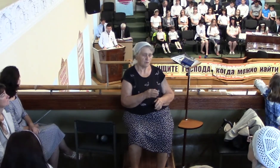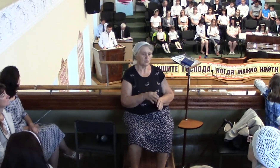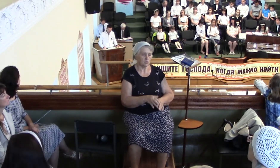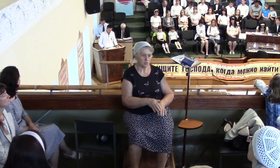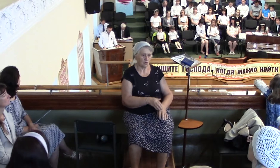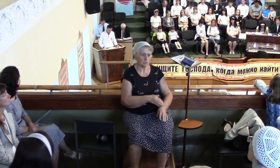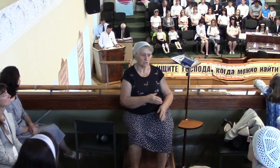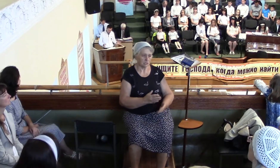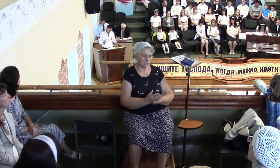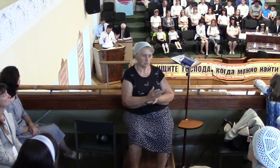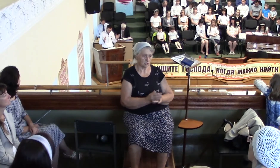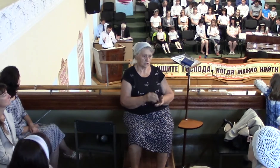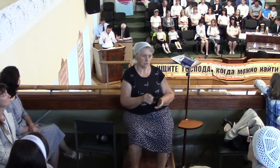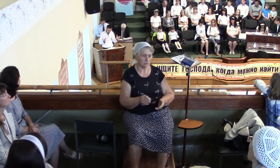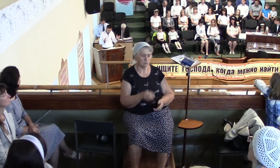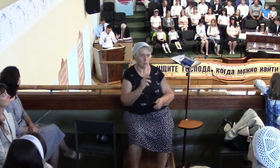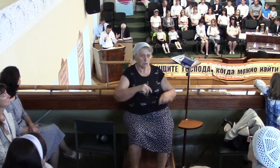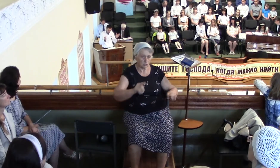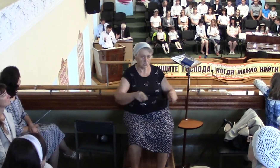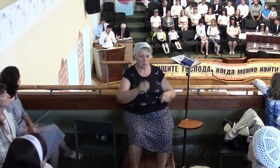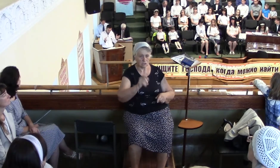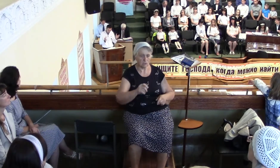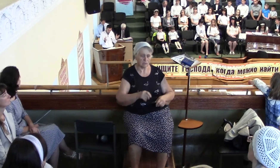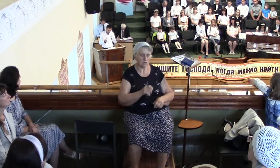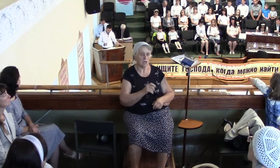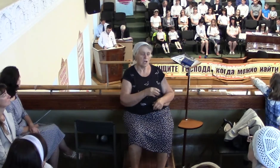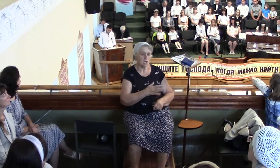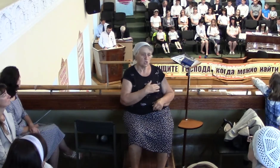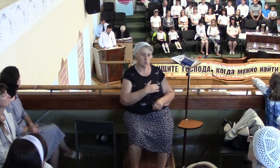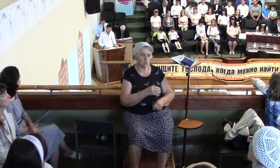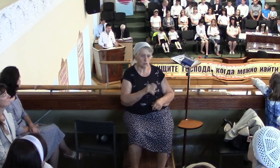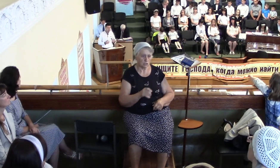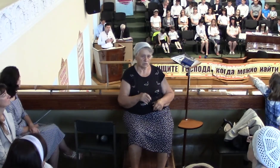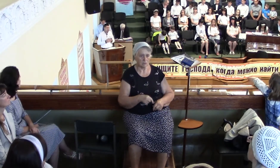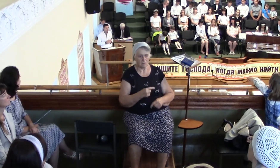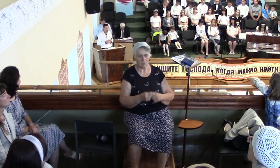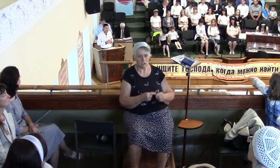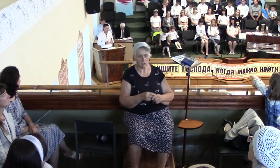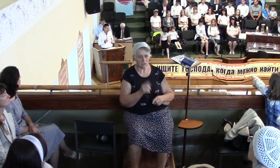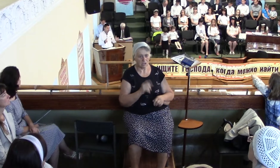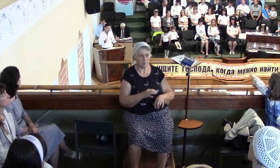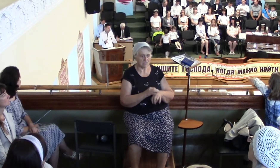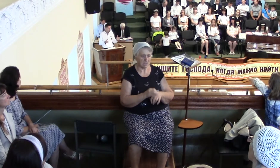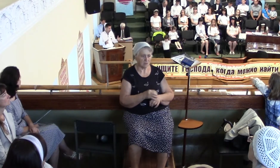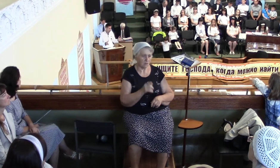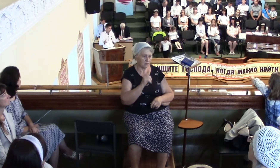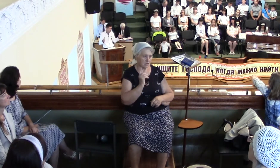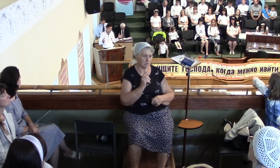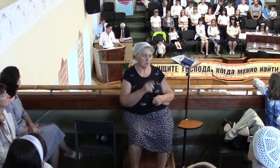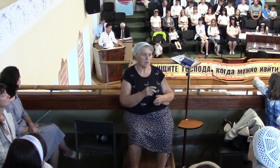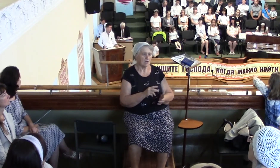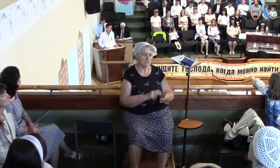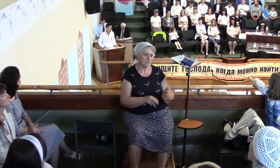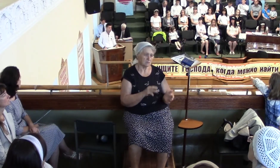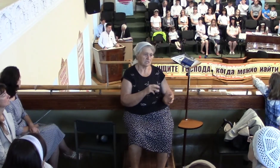такая. Бог создал человека и человеческую душу вечной. Мы знаем, что тело временное, 70 лет, при большей